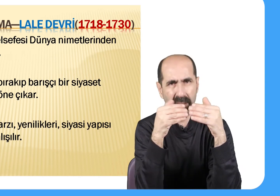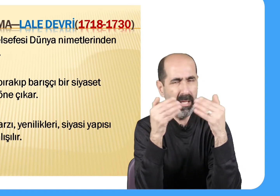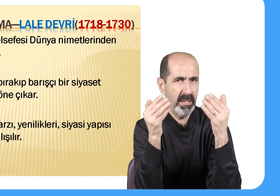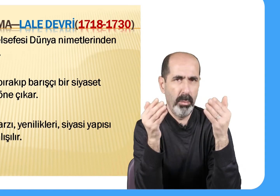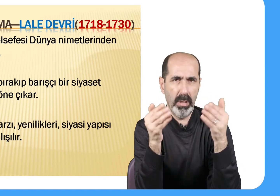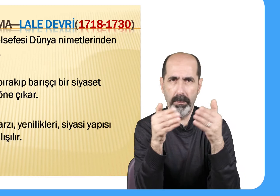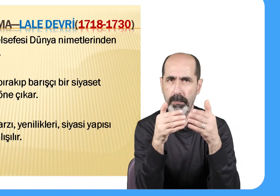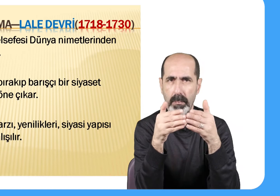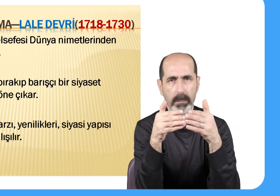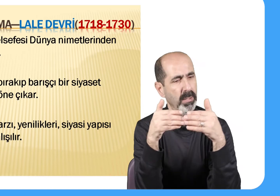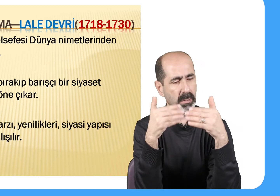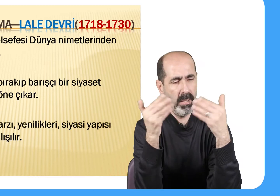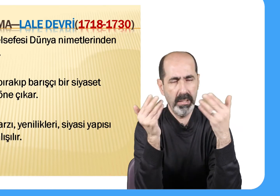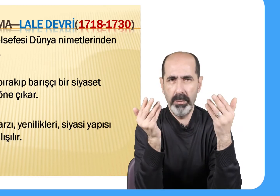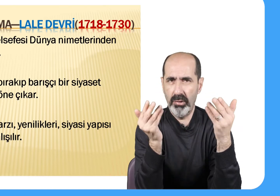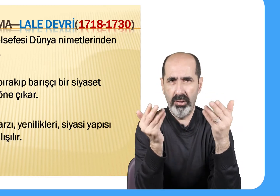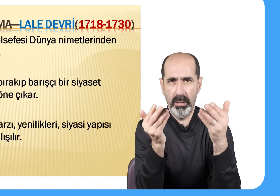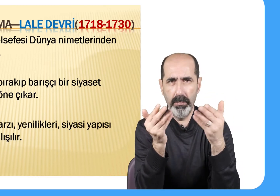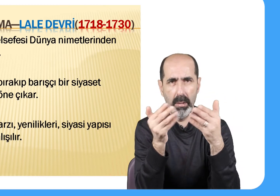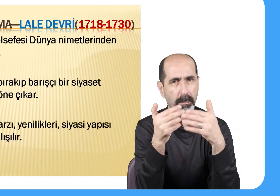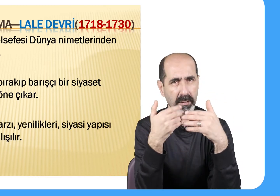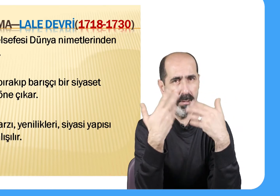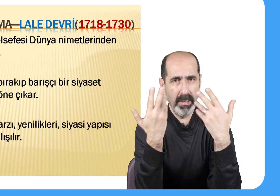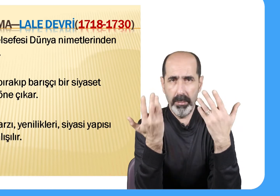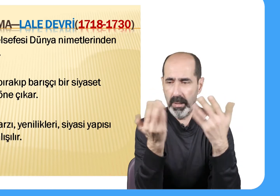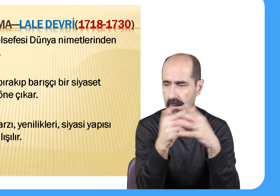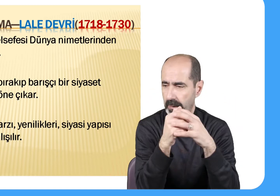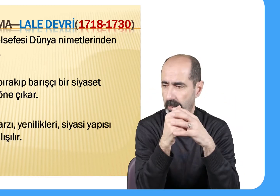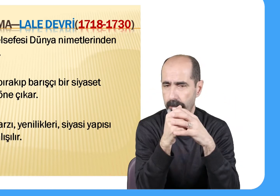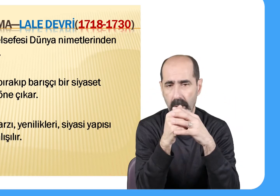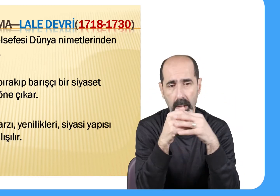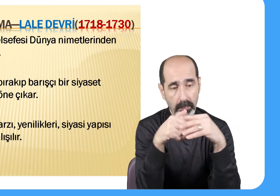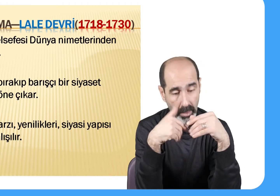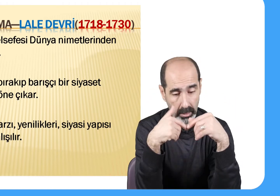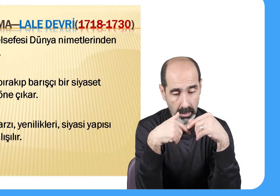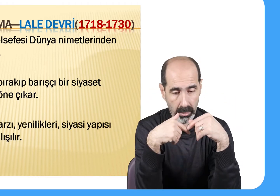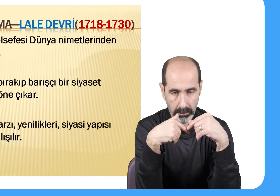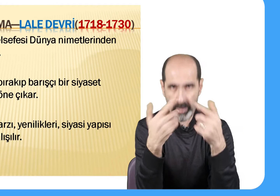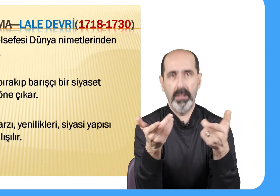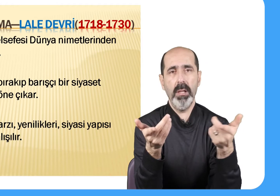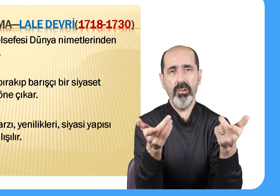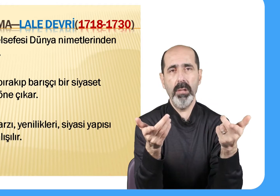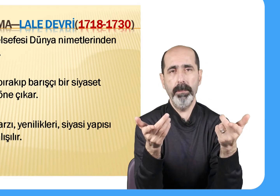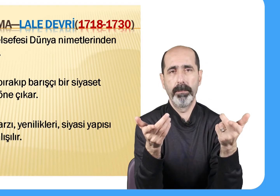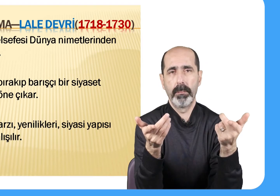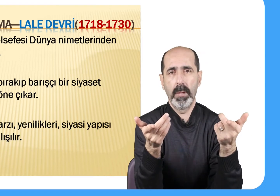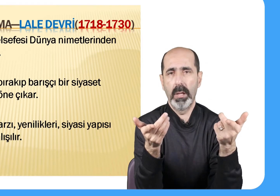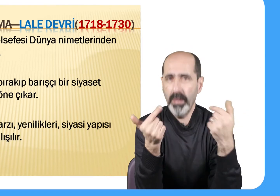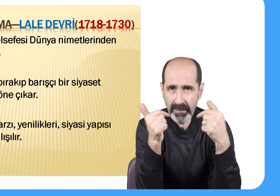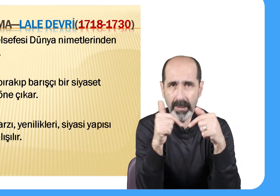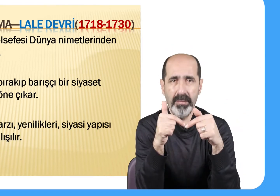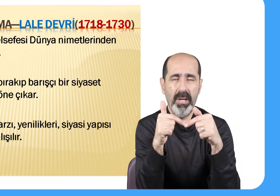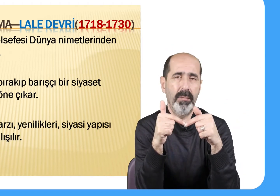batılılar gibi olalım batılılar gibi yaşayalım batılılar gibi hareket edelim ve batının aşalım